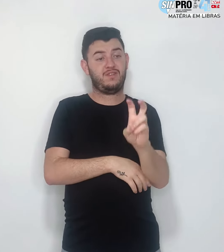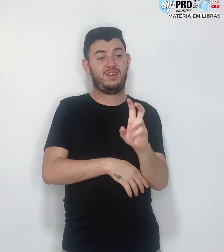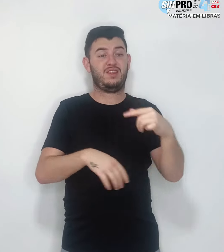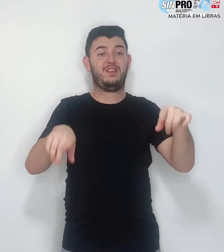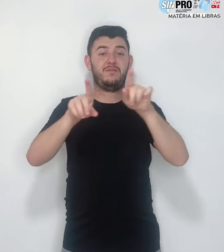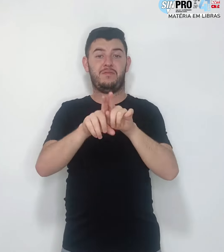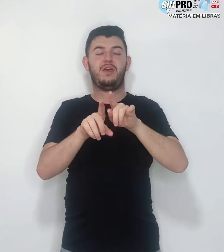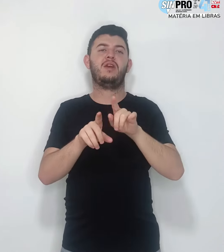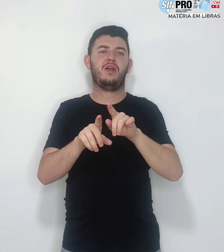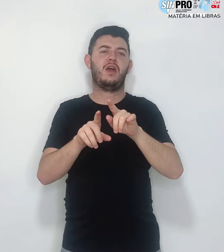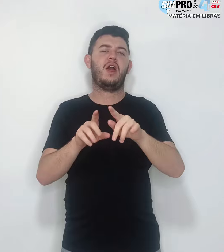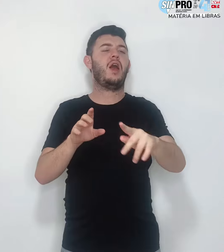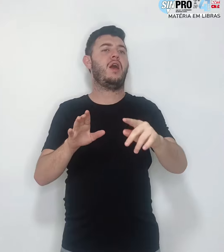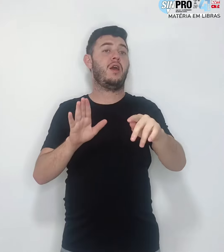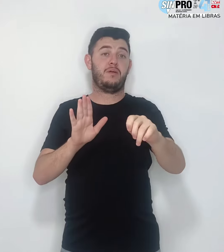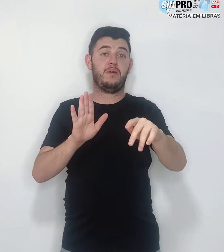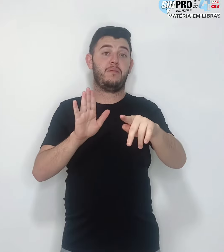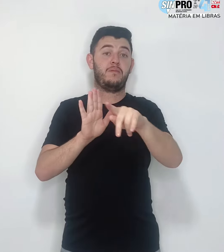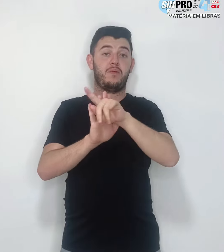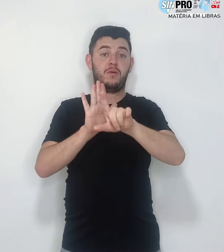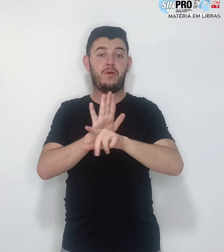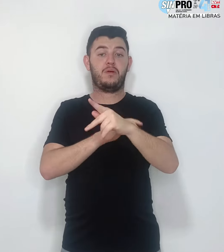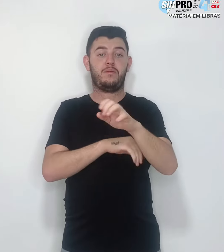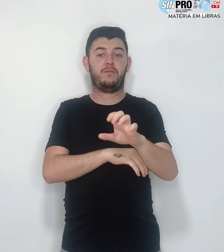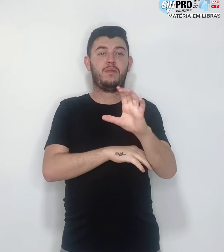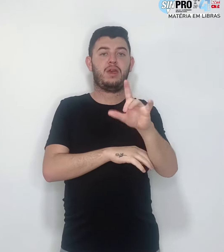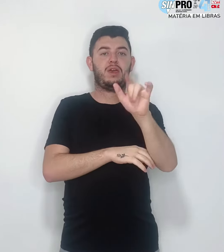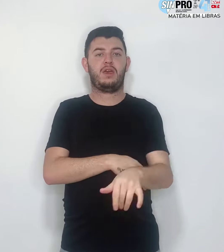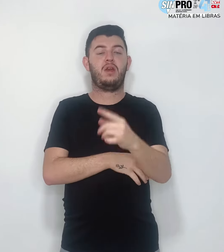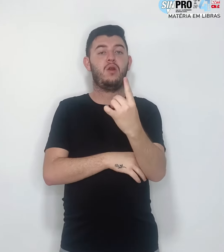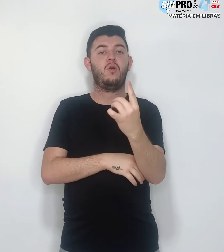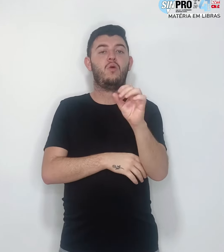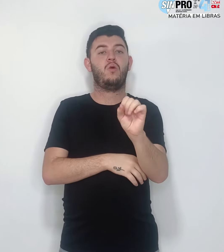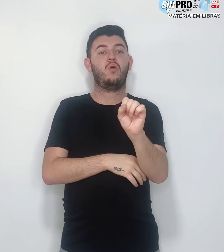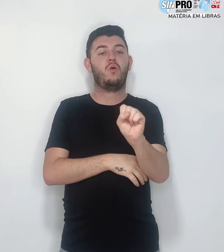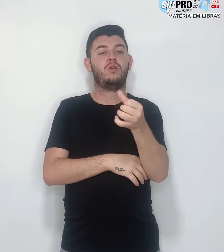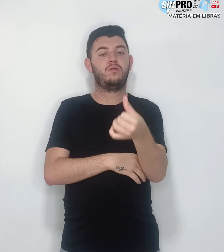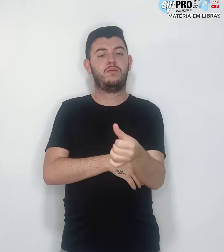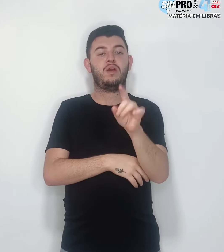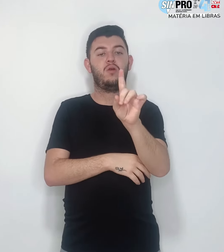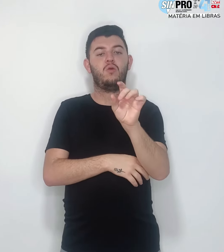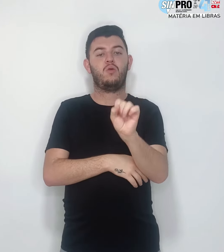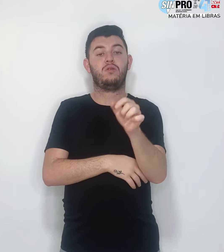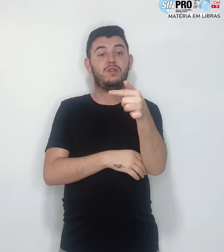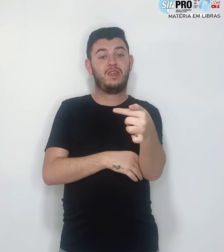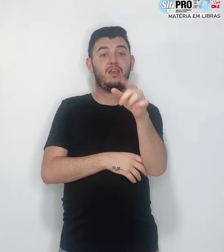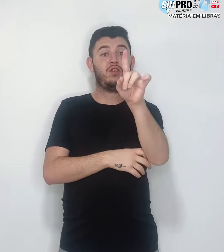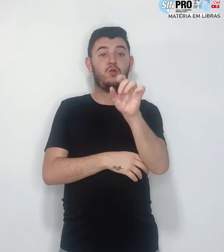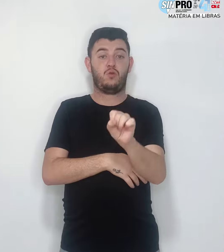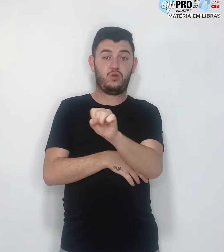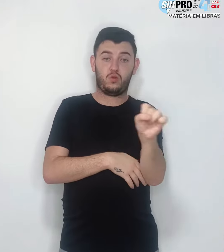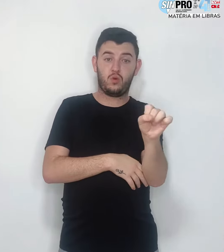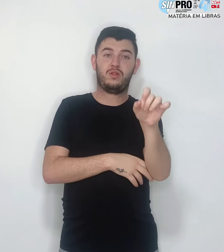reforçam PECS 186, 187 e 188 contra a